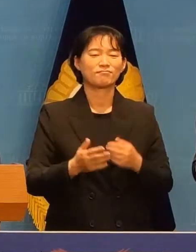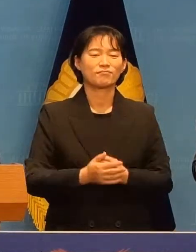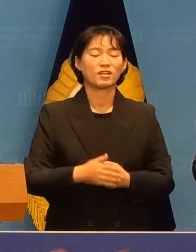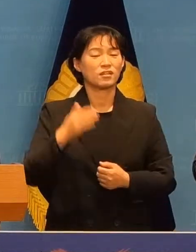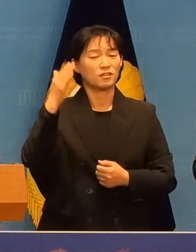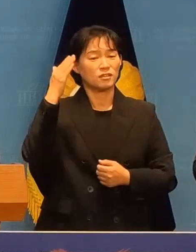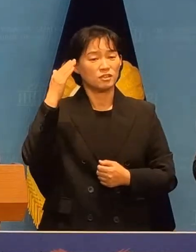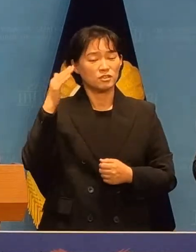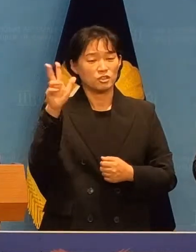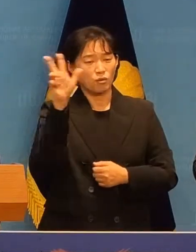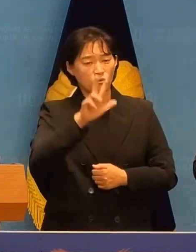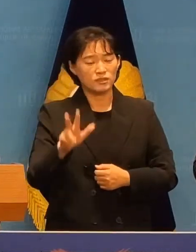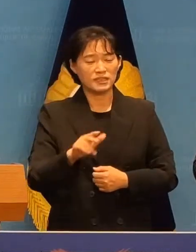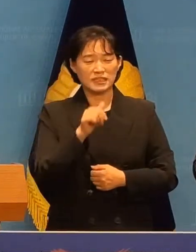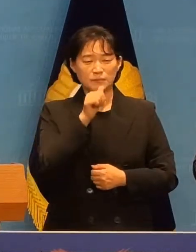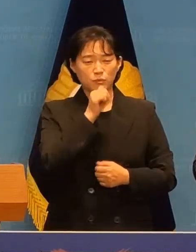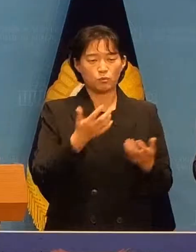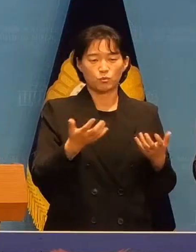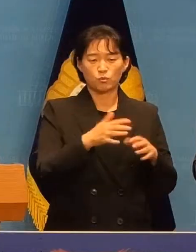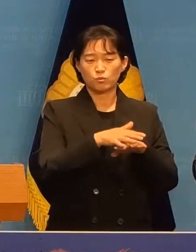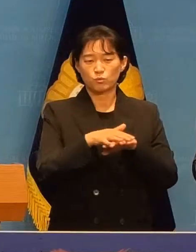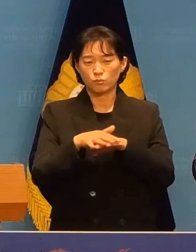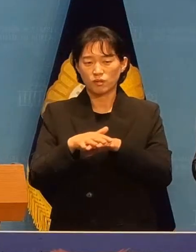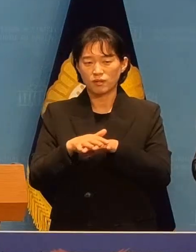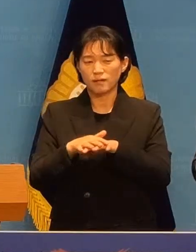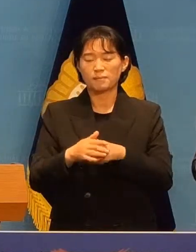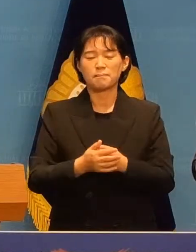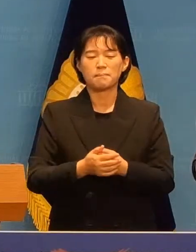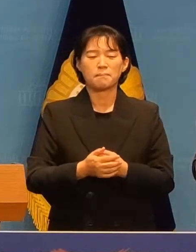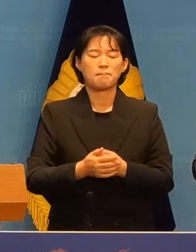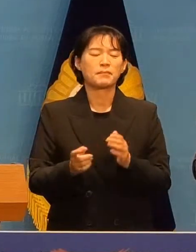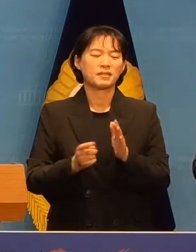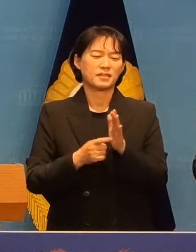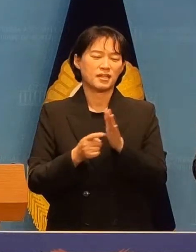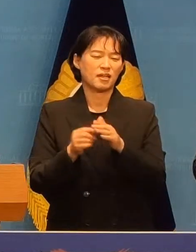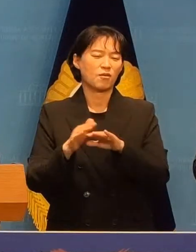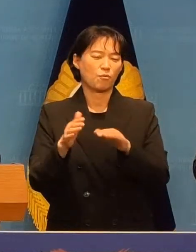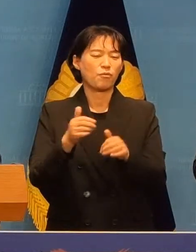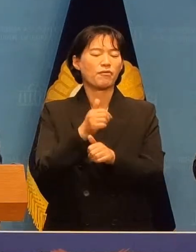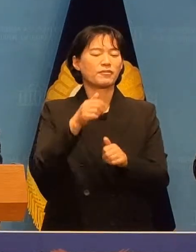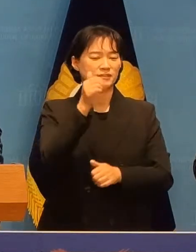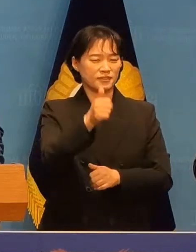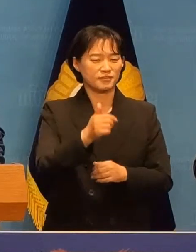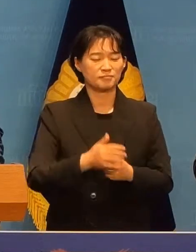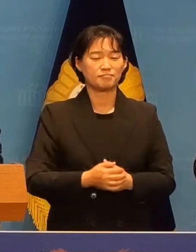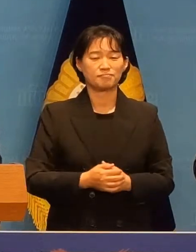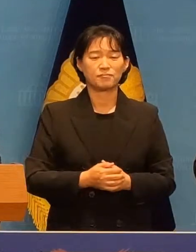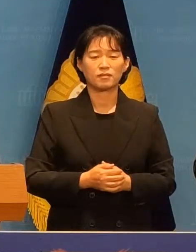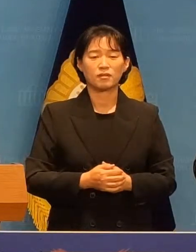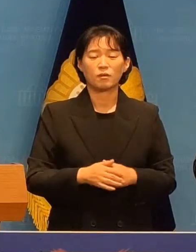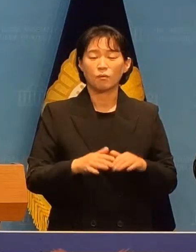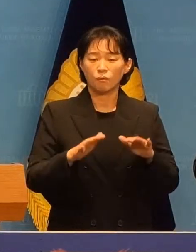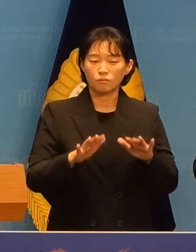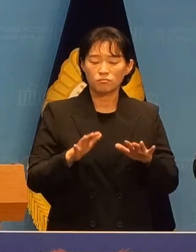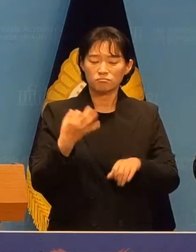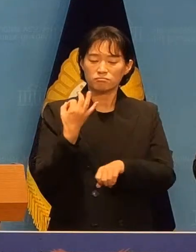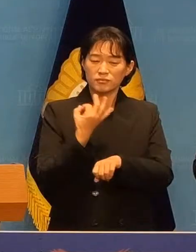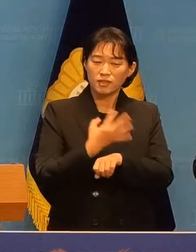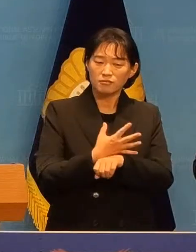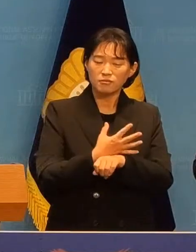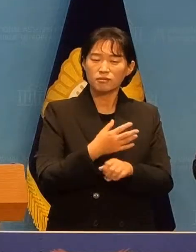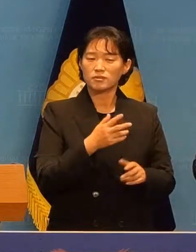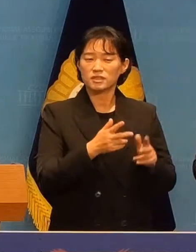전국 금속노동조합 한국 GM지부 비상대책위원장 안규백입니다. 오늘 우리는 단순한 한 사업